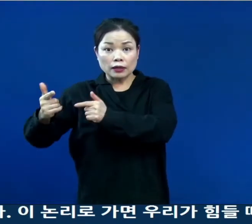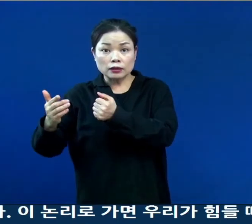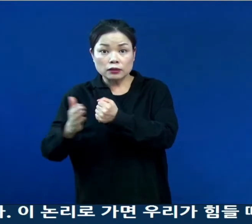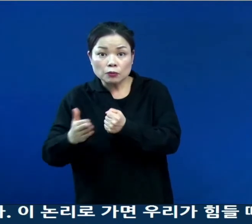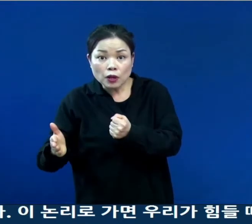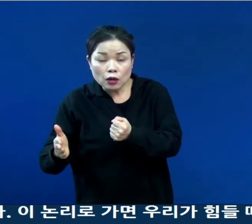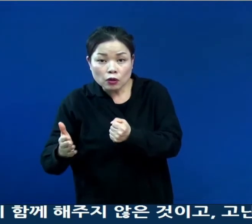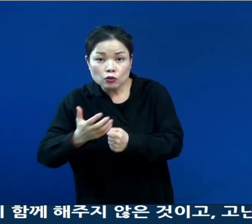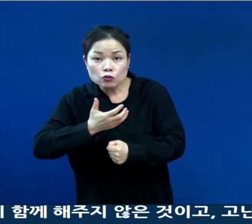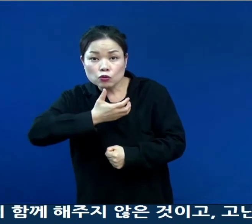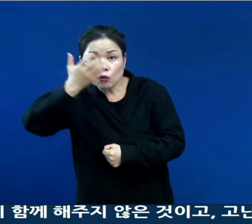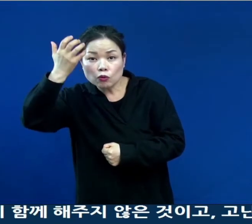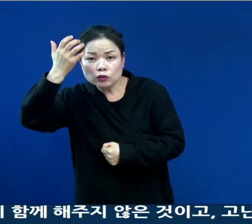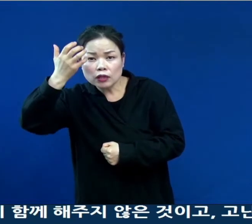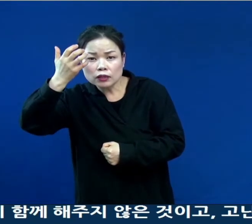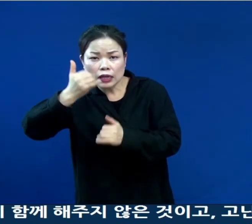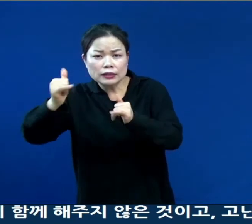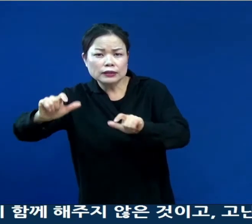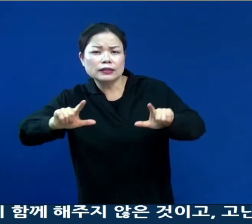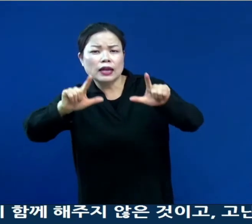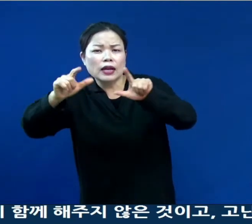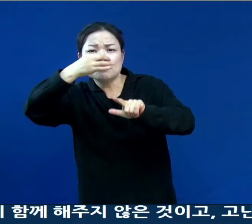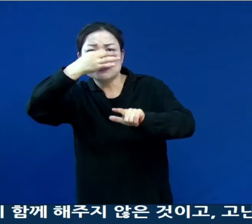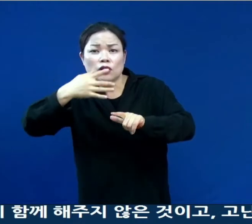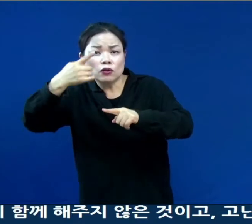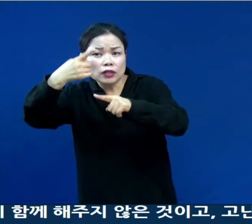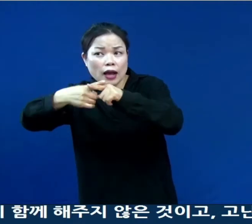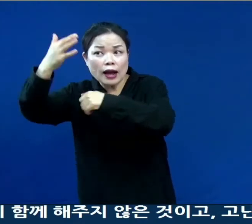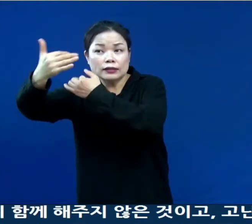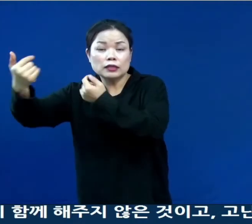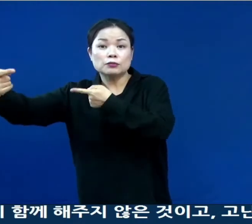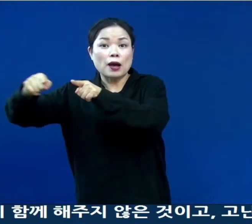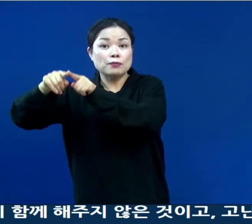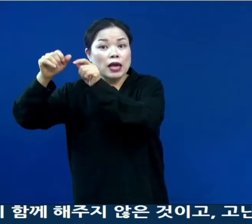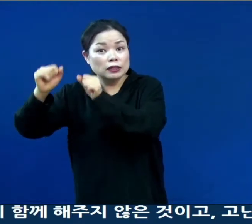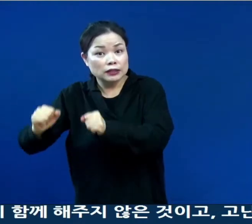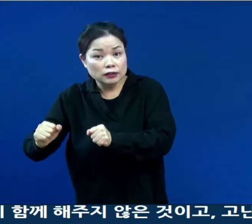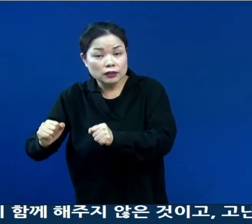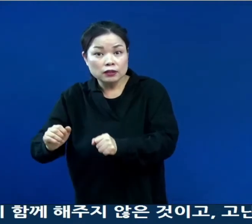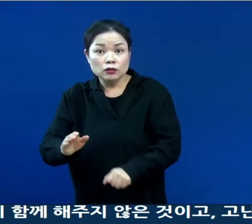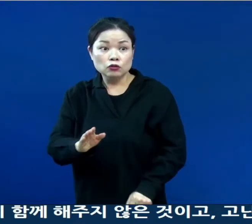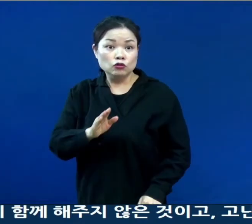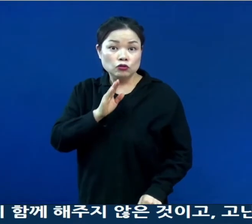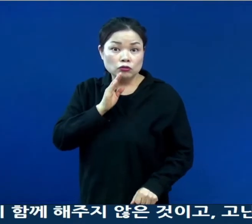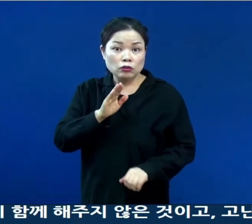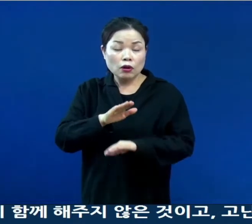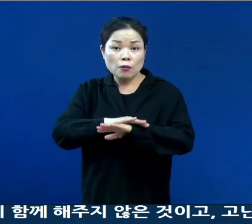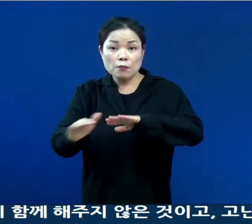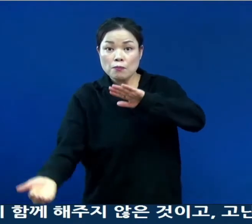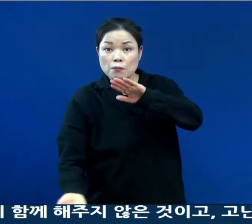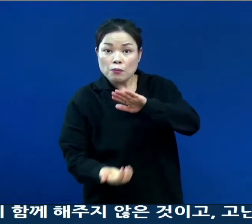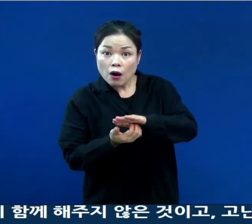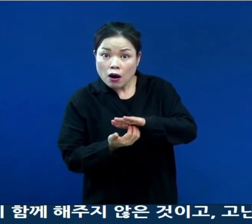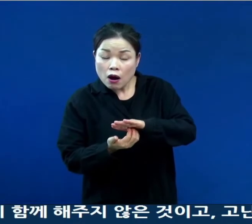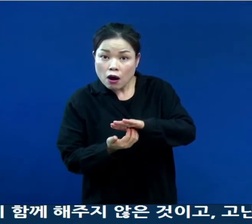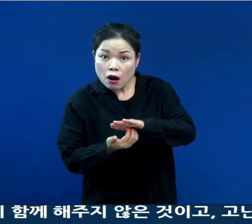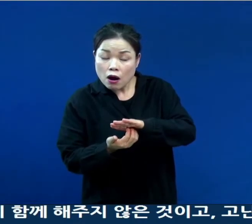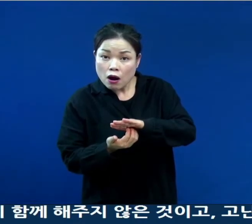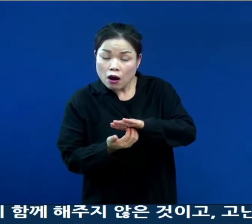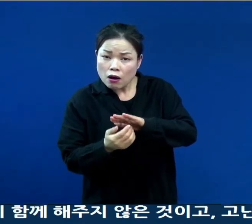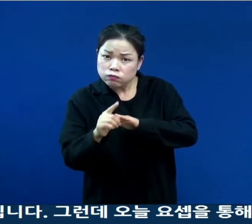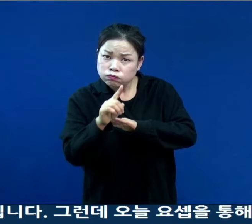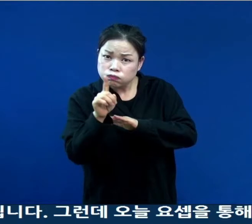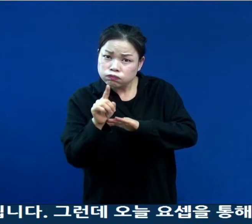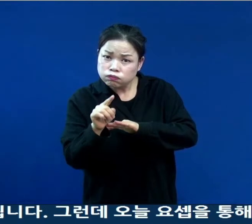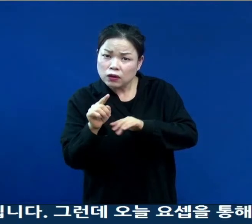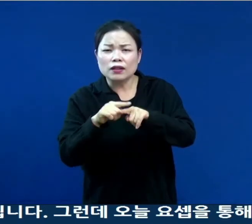않으니까 요셉의 인생이 힘들었다가 이제 하나님이 함께 하시니까 드디어 풀리기 시작했다, 이렇게